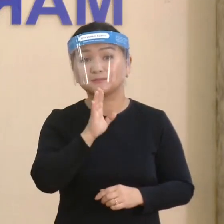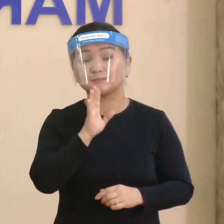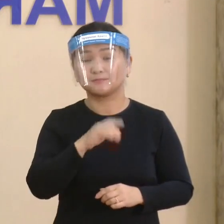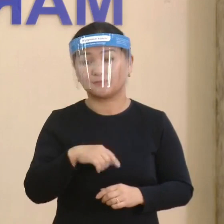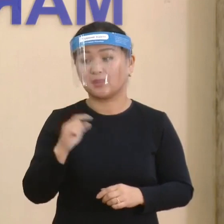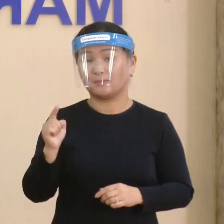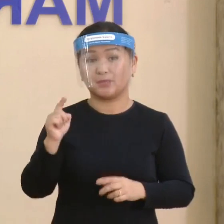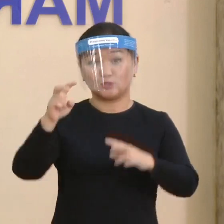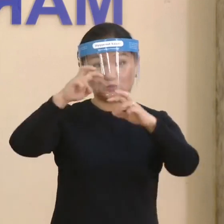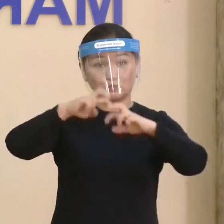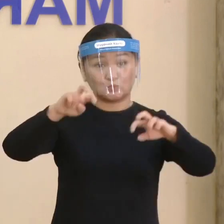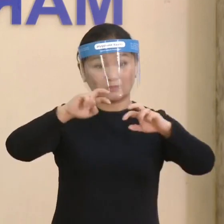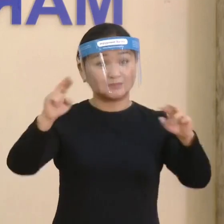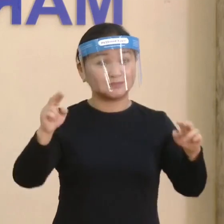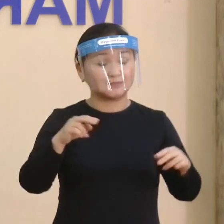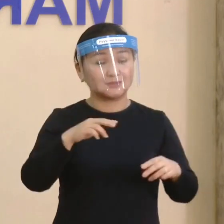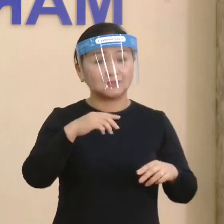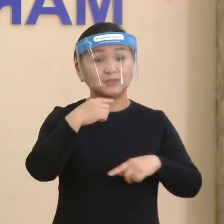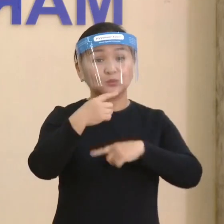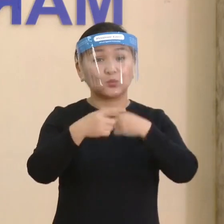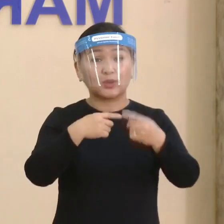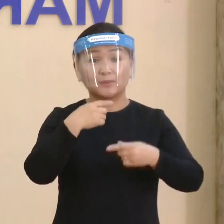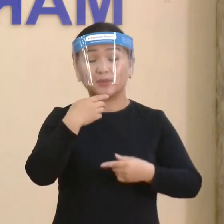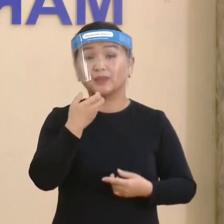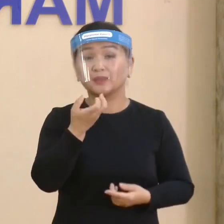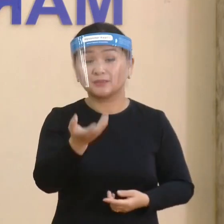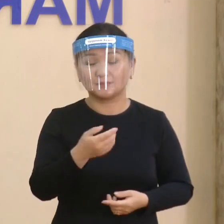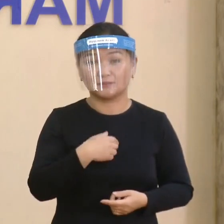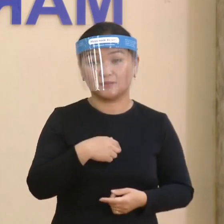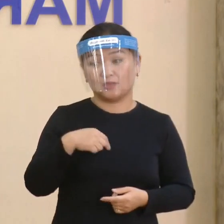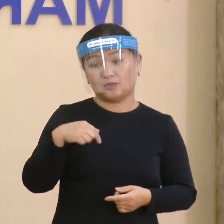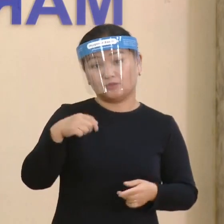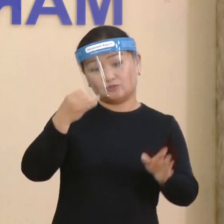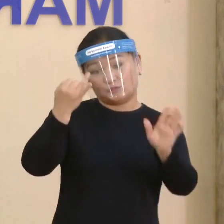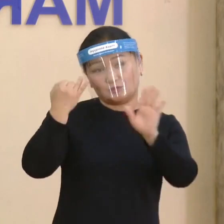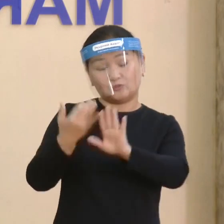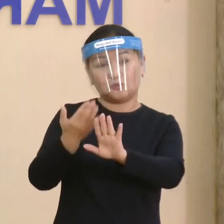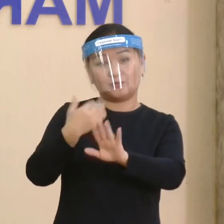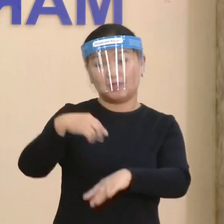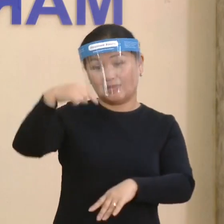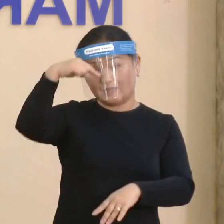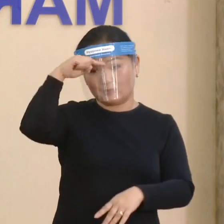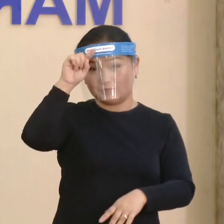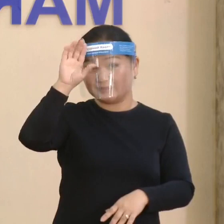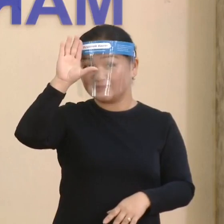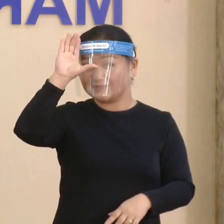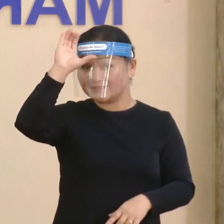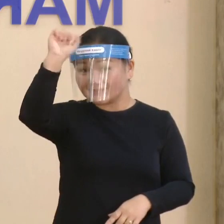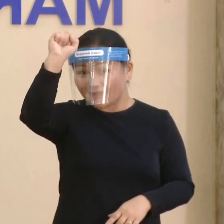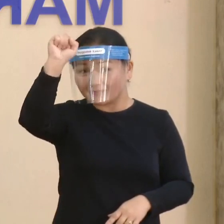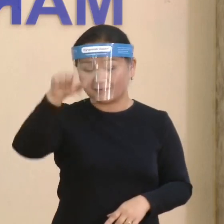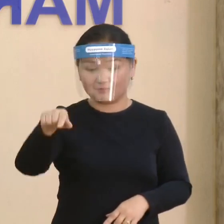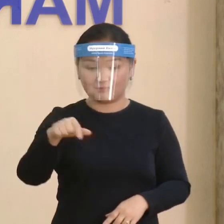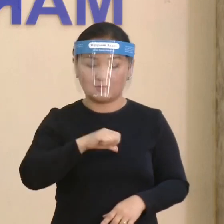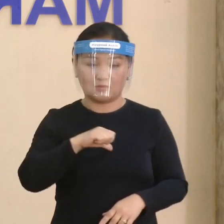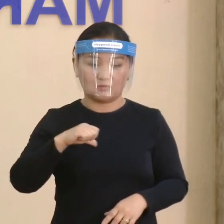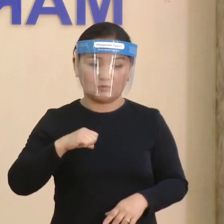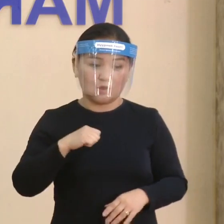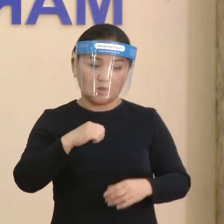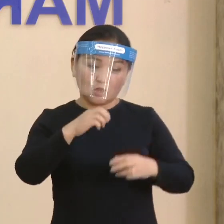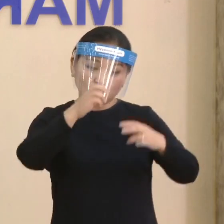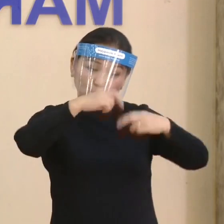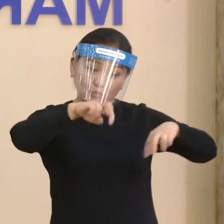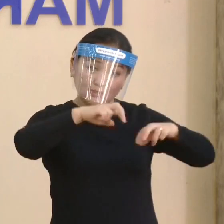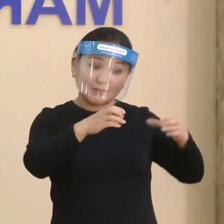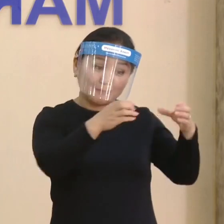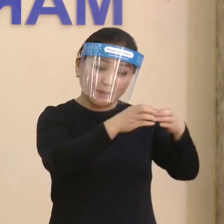За би судалгааны дүнг судалгааны талаар хэлтэ. Бид нар сая өнгөрсөн 7 өнөрт эрүүл мэндийн сайд бүх энэ судалгаа хийж байгаа судалгааны багуудын судалгааны